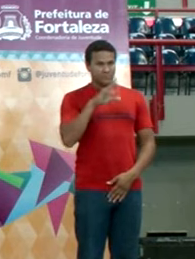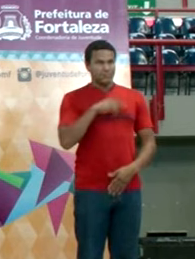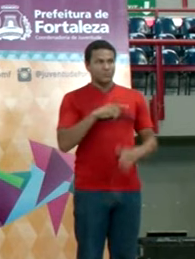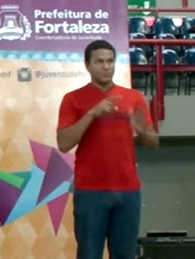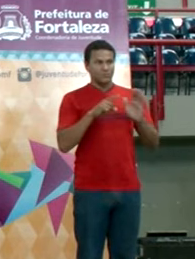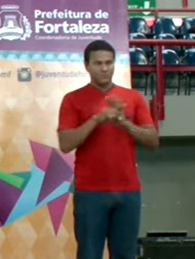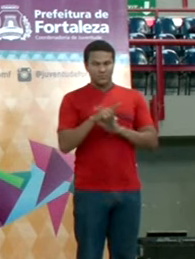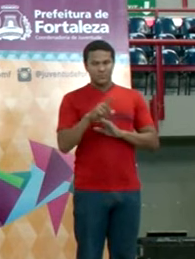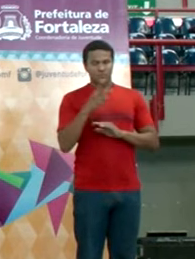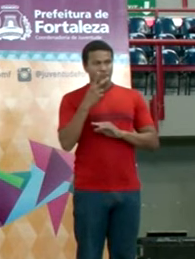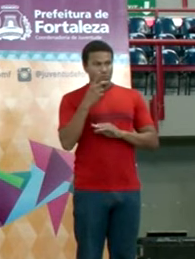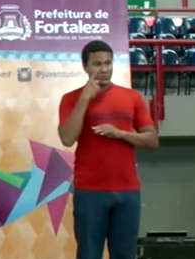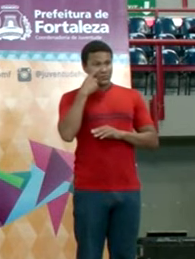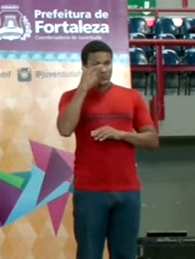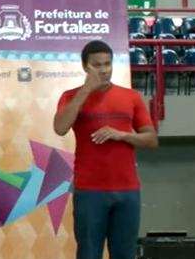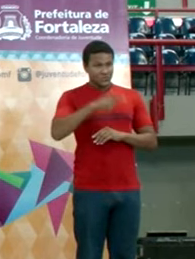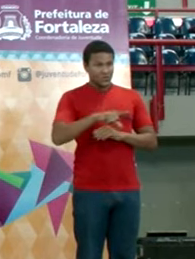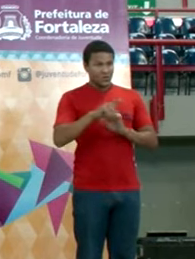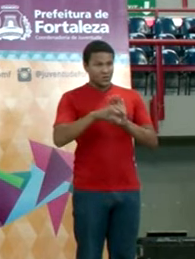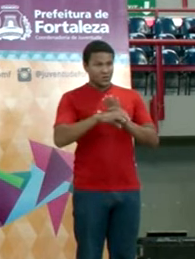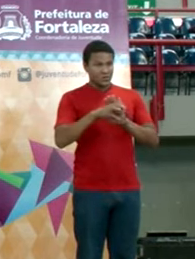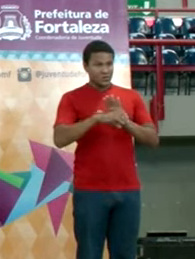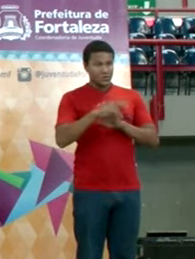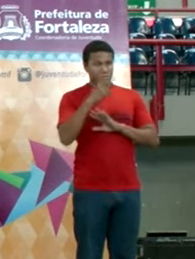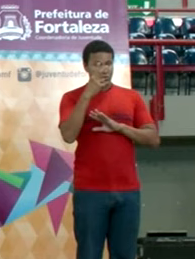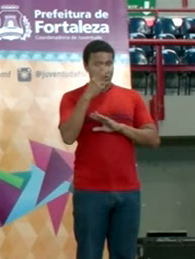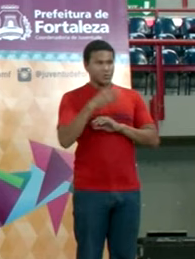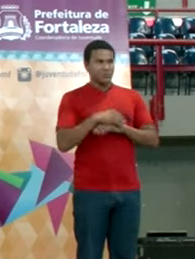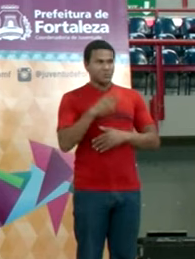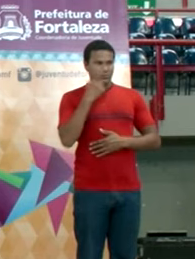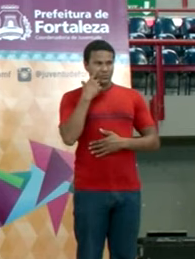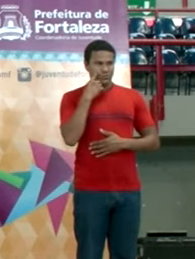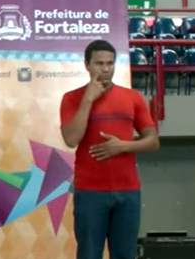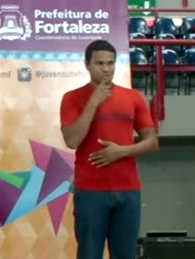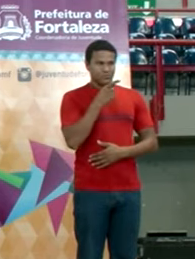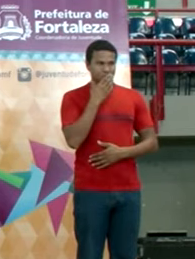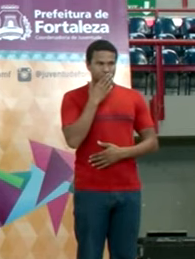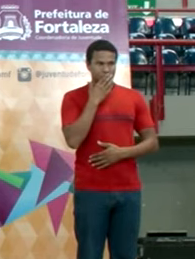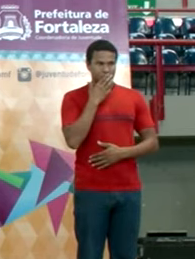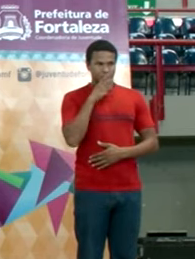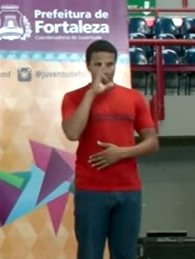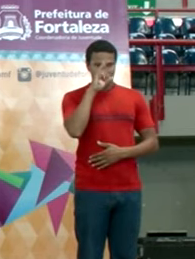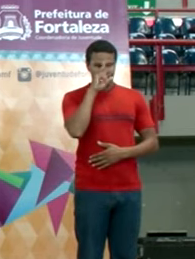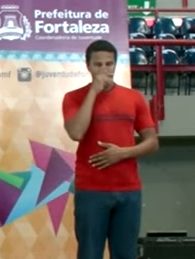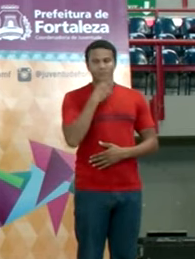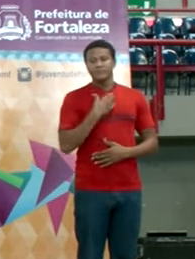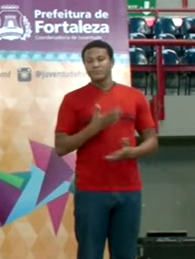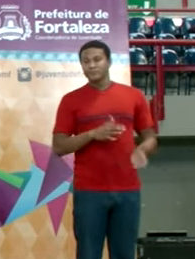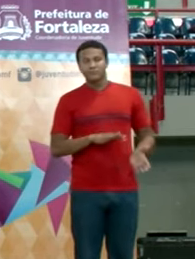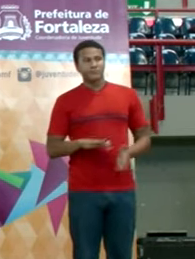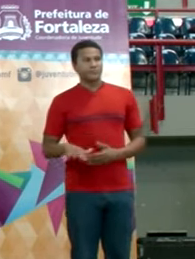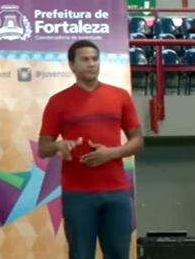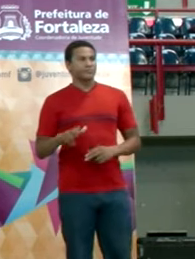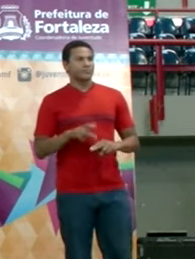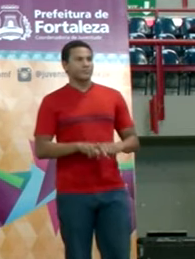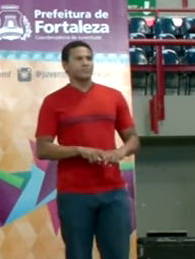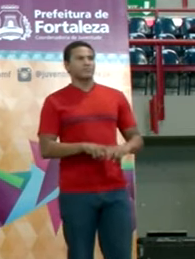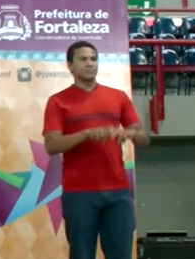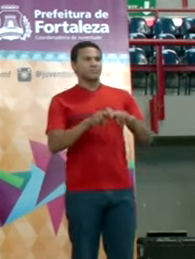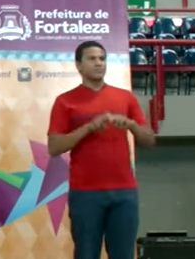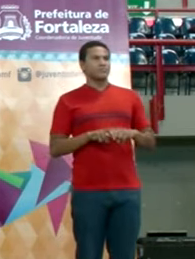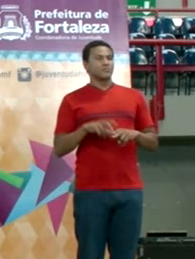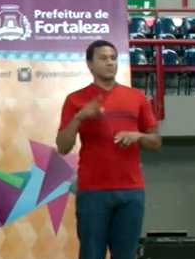rapidinhos tá certo pra gente encerrar essa parte da da estatística que conceitos a gente precisa ver a gente já viu média não